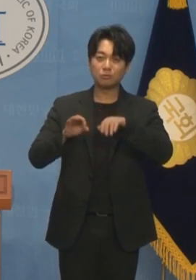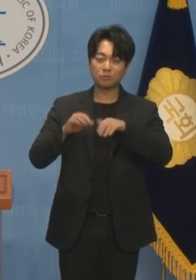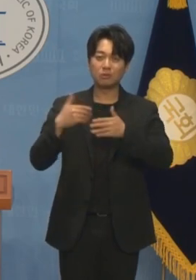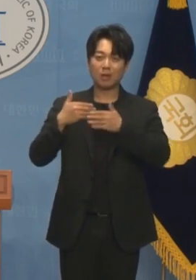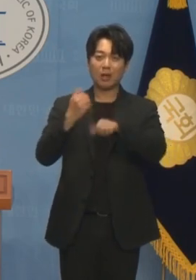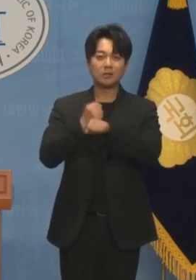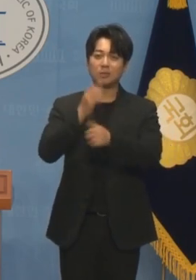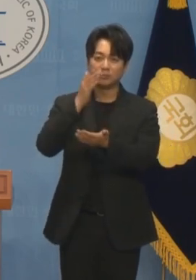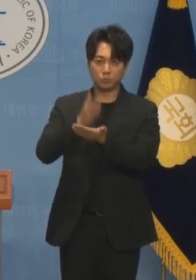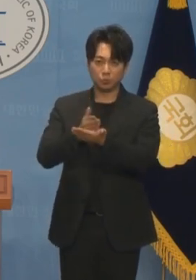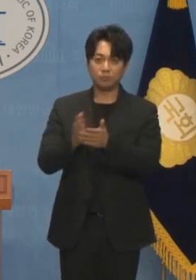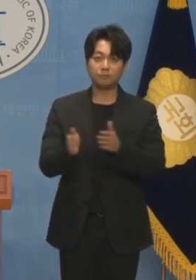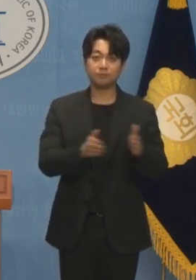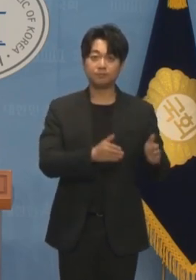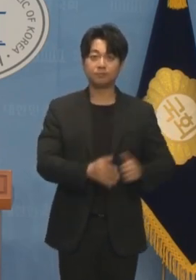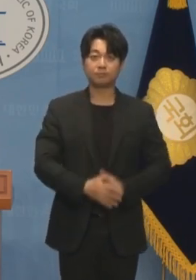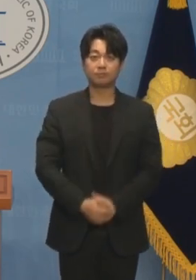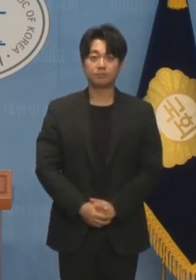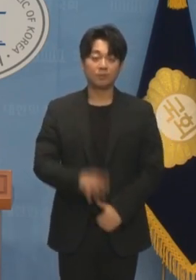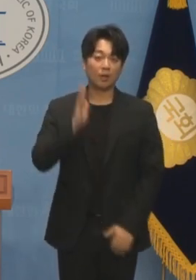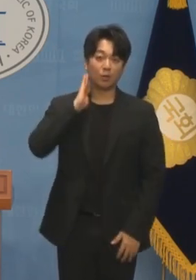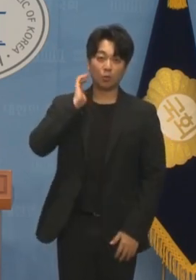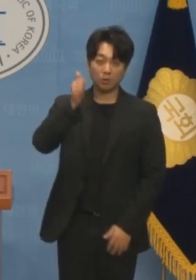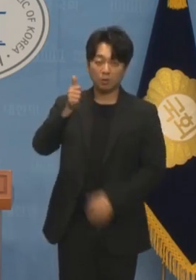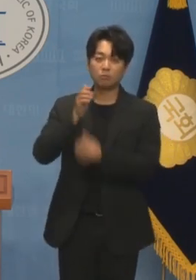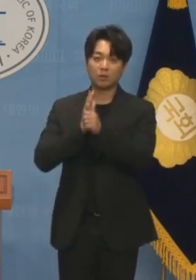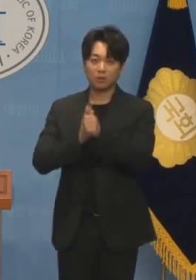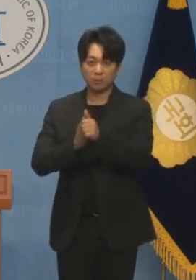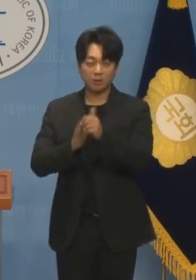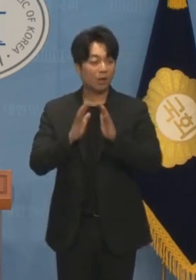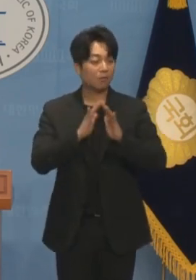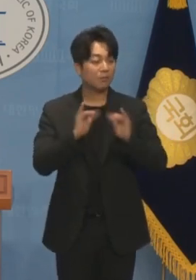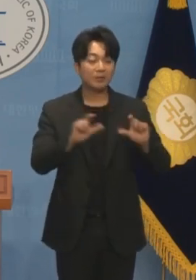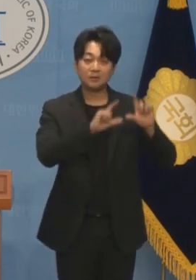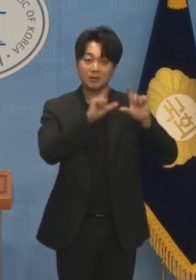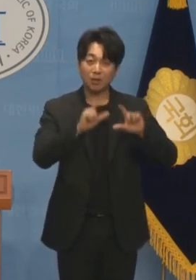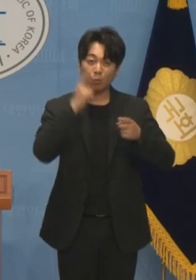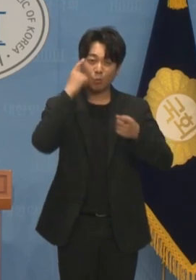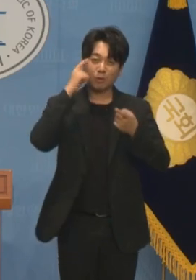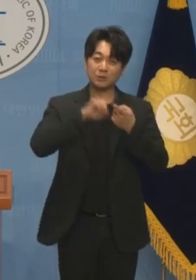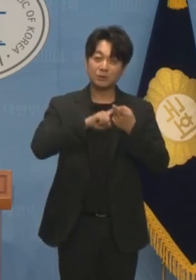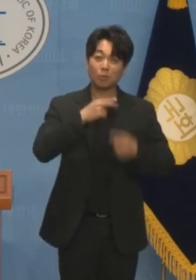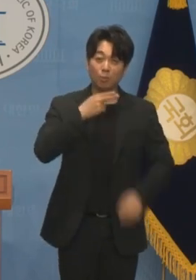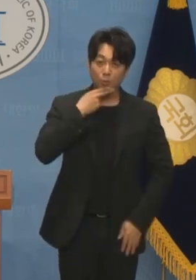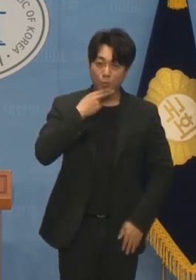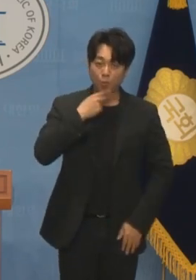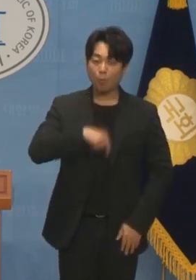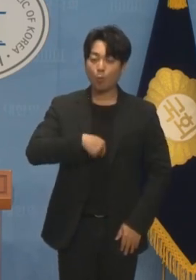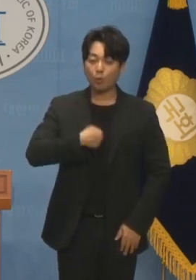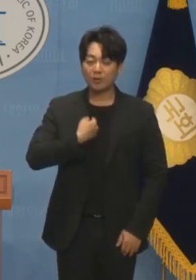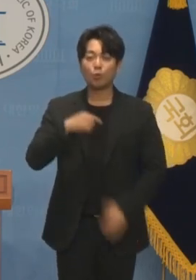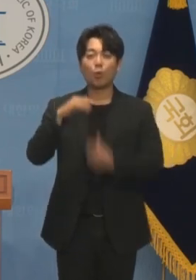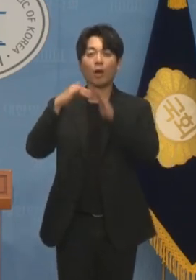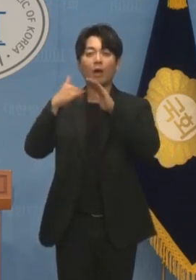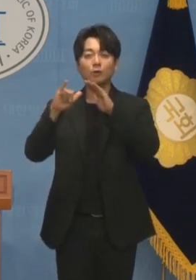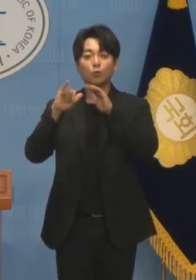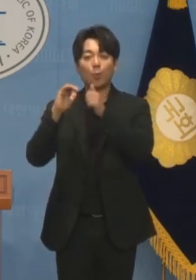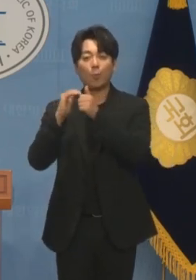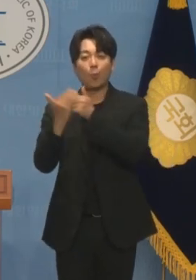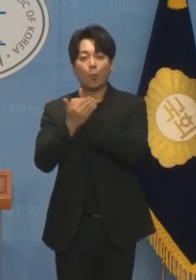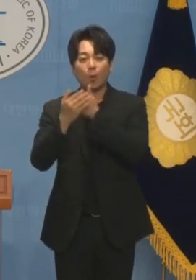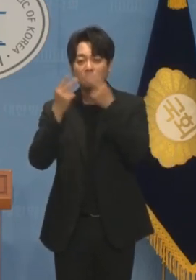조언합니다 아무리 민생에 관심없고 본인과 가족의 안위만 걱정이 된다 하더라도